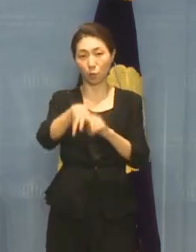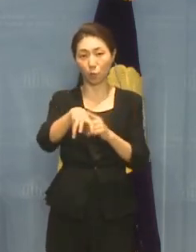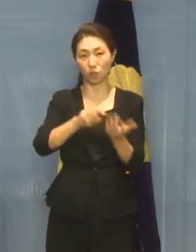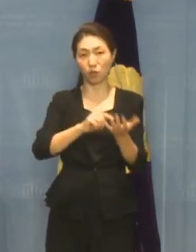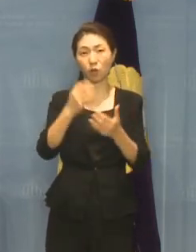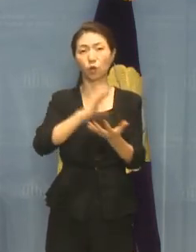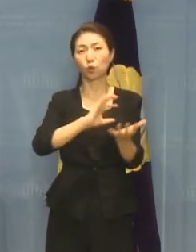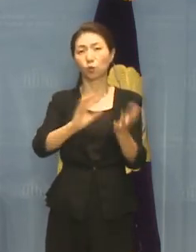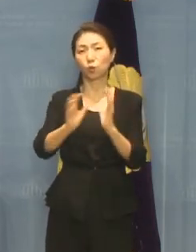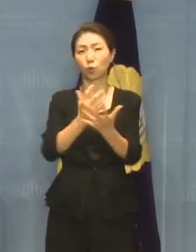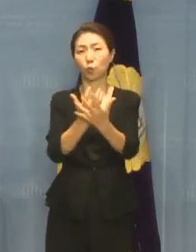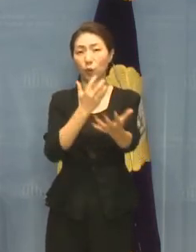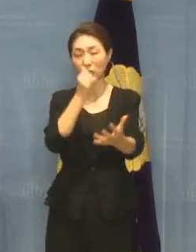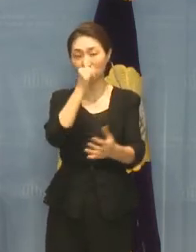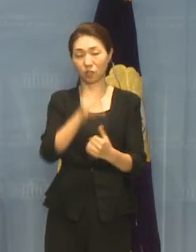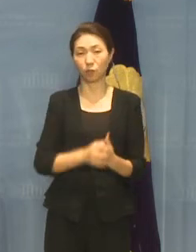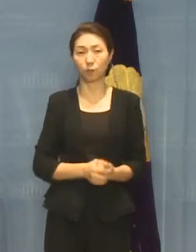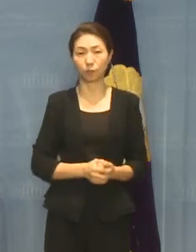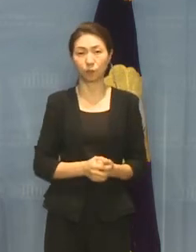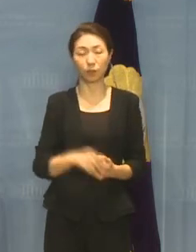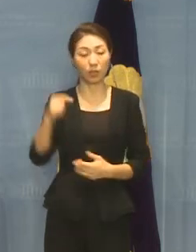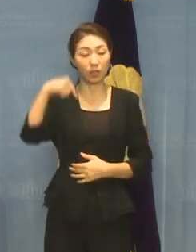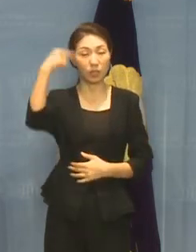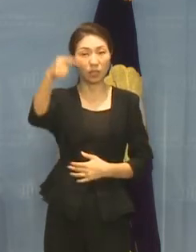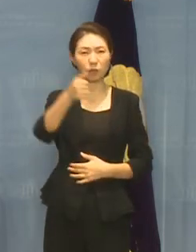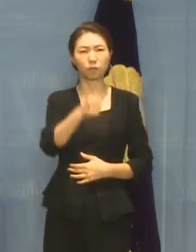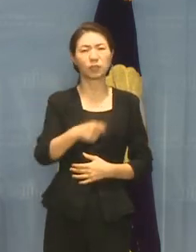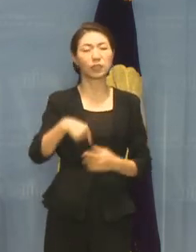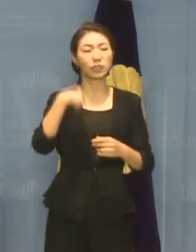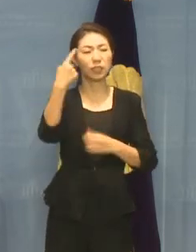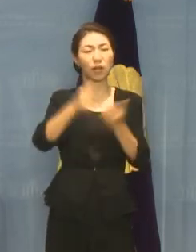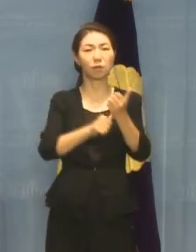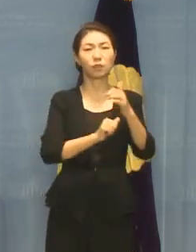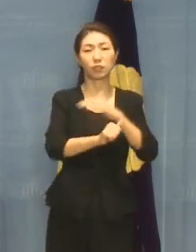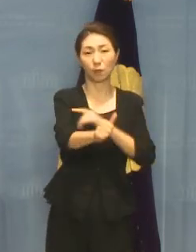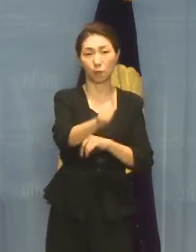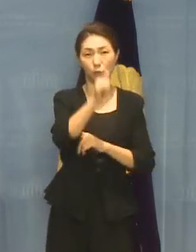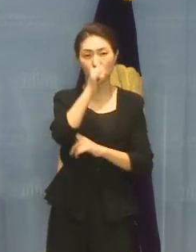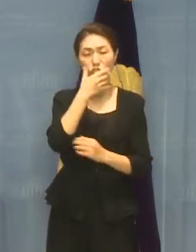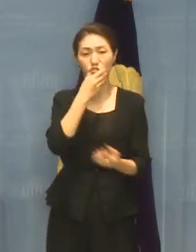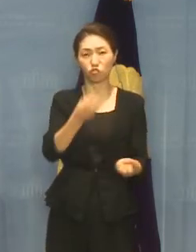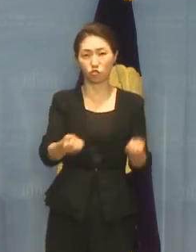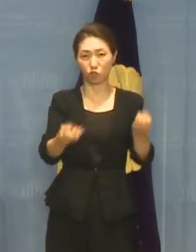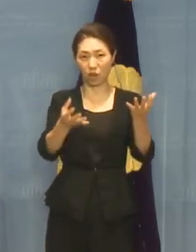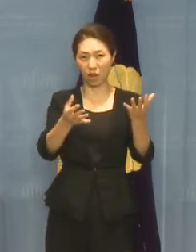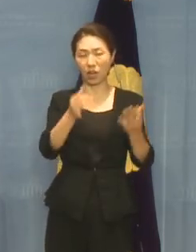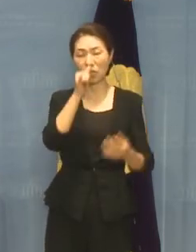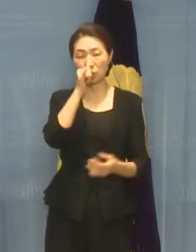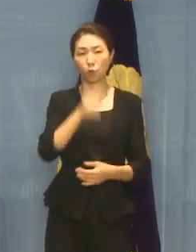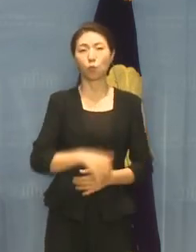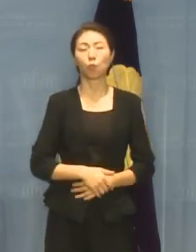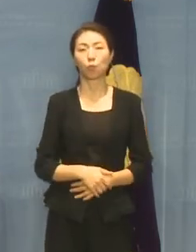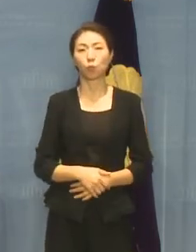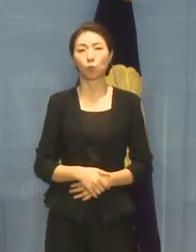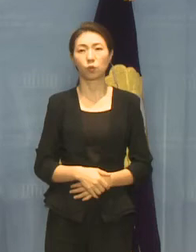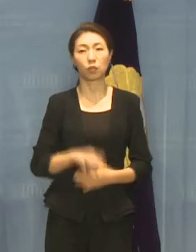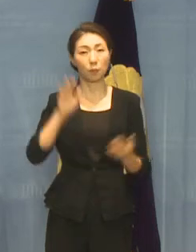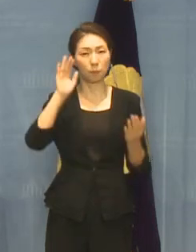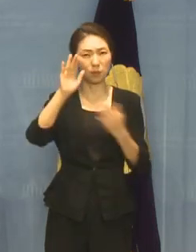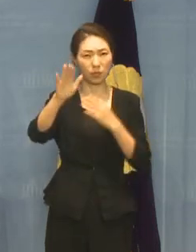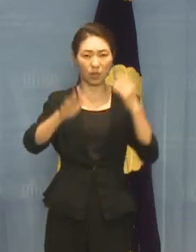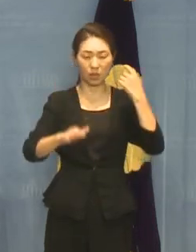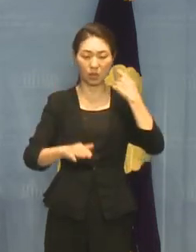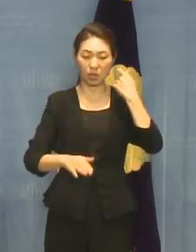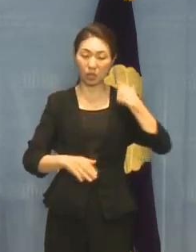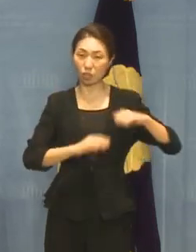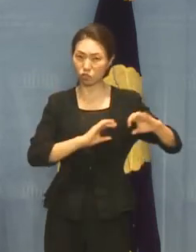하태경 한중 차세대 리더 포럼 대표원의 축사를 시작으로 세션 1에서는 미래 국제질서